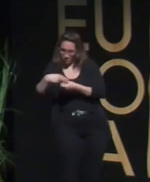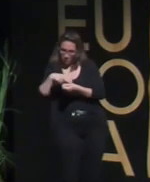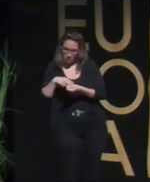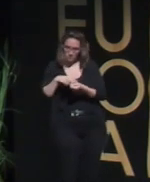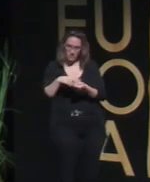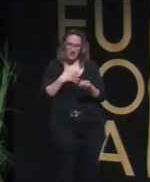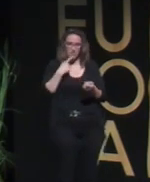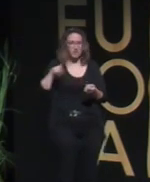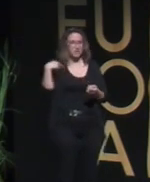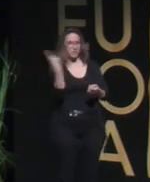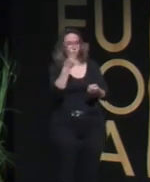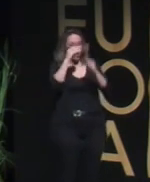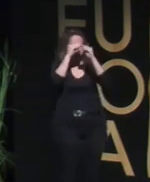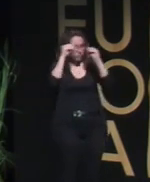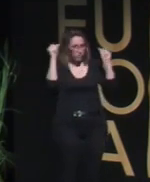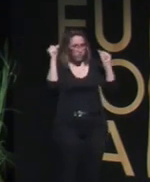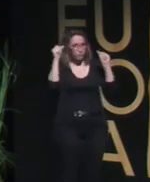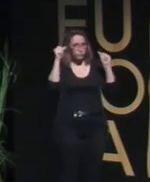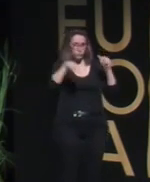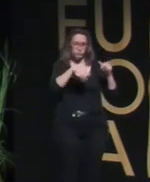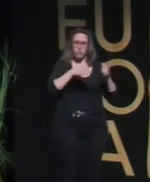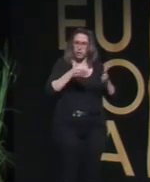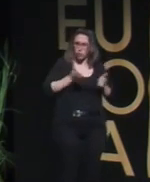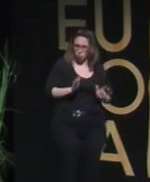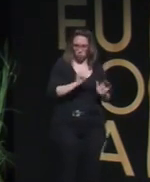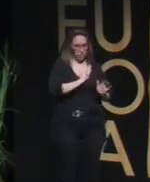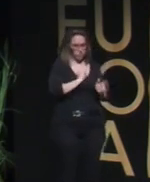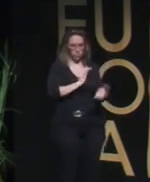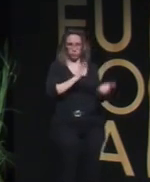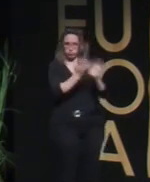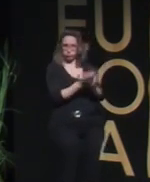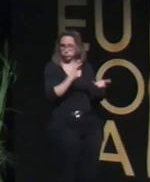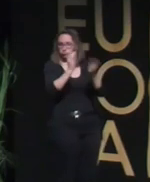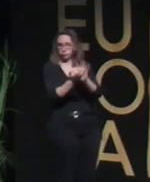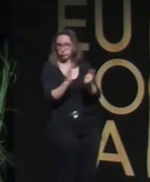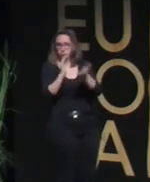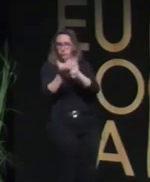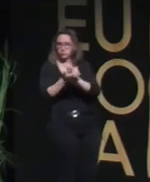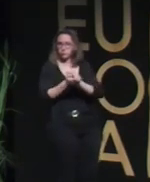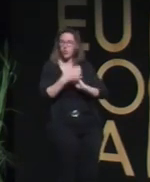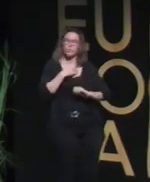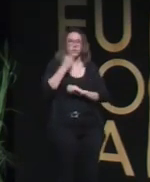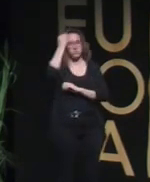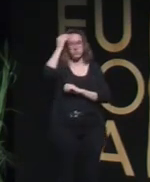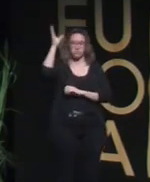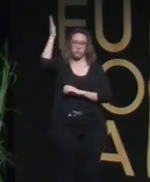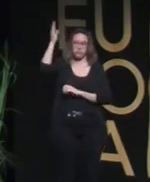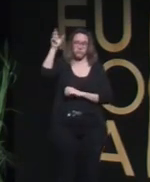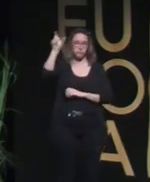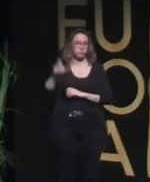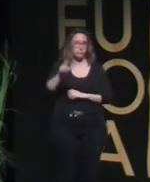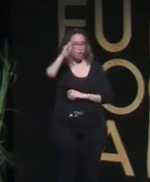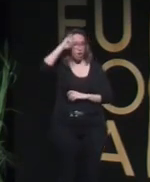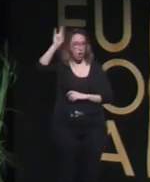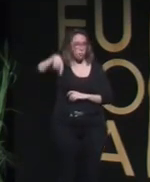olvida de cómo el adolescente va cambiando de identidad constantemente, porque basta que tú digas, va, el Putin este es un cabrón, te va a decir, pues no, porque